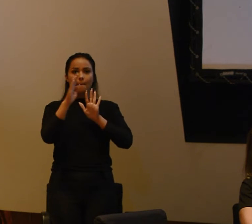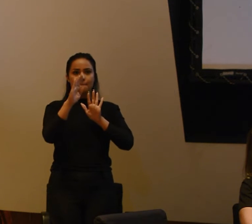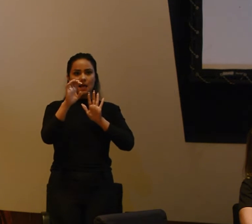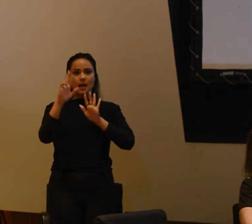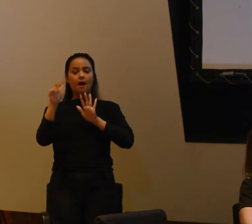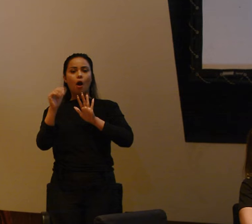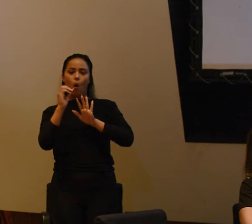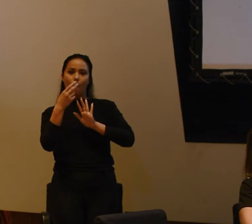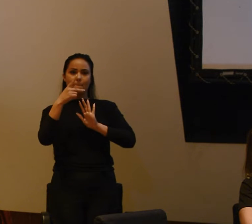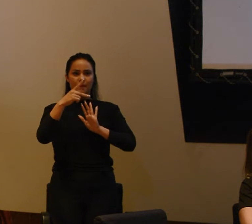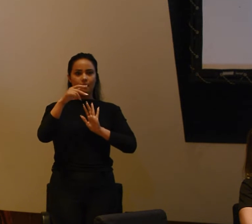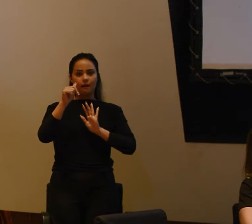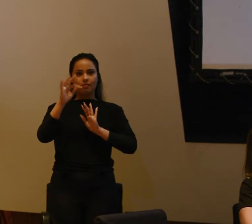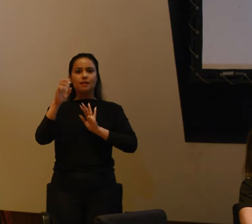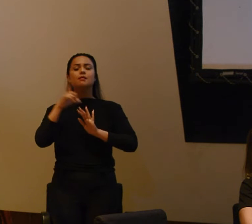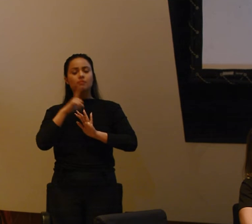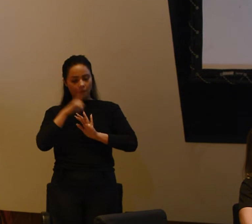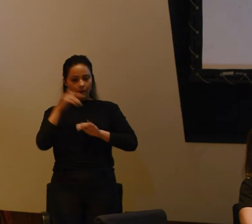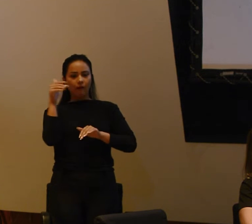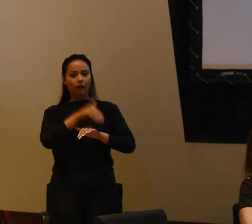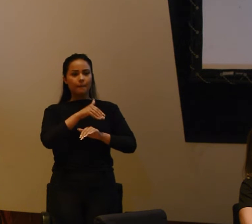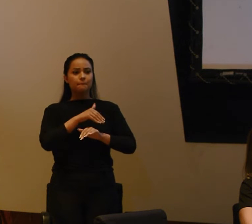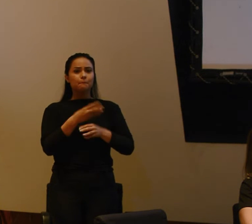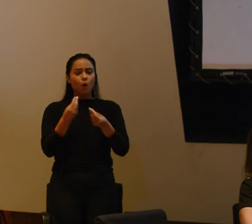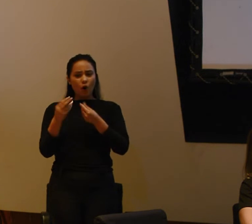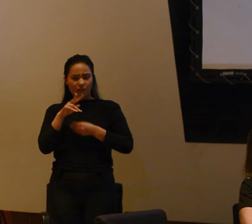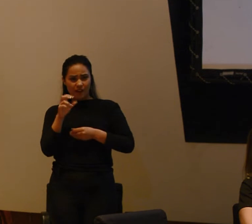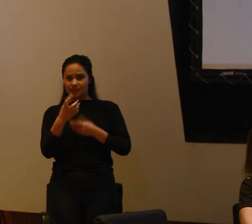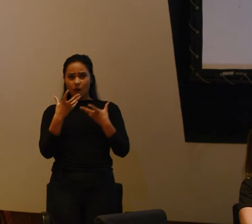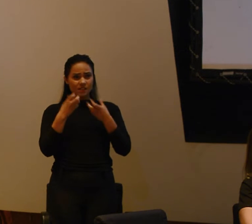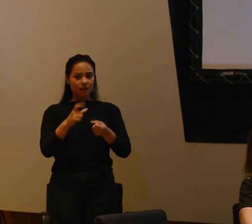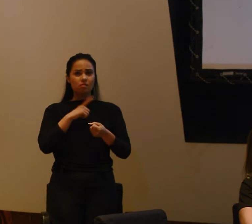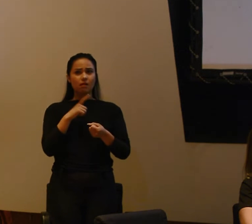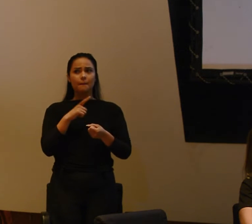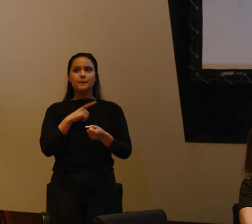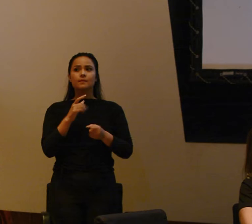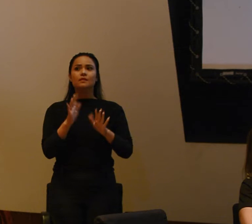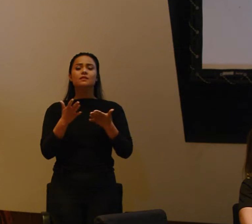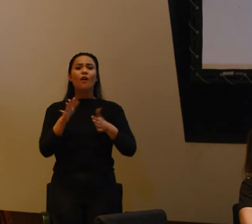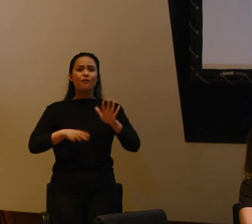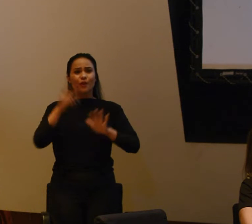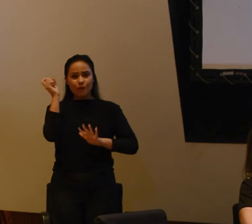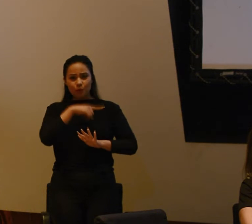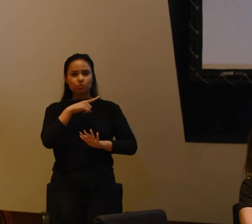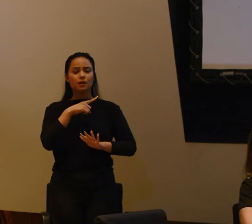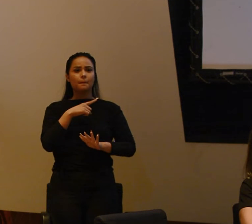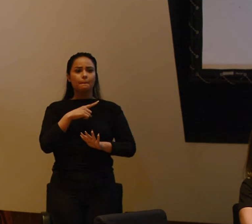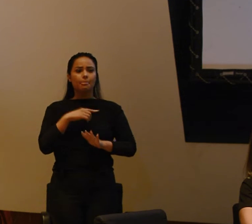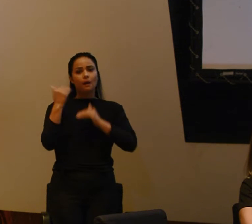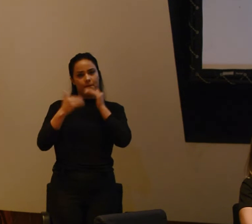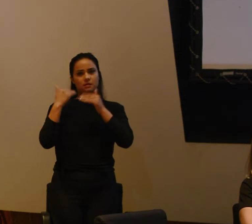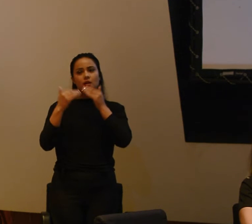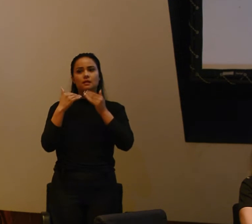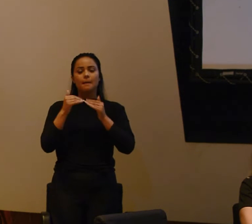ou do PEAD, ele realmente tem que estar no sono e muitas vezes ele não aceita que a gente toque. Então isso acaba dificultando o